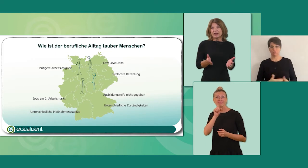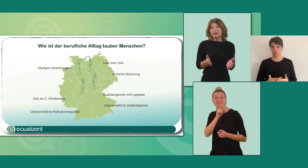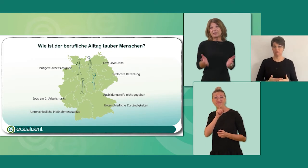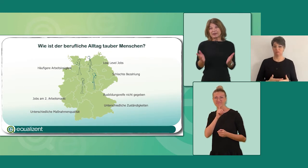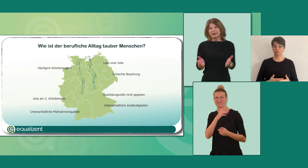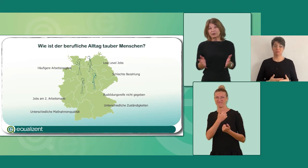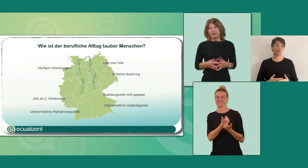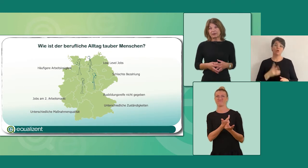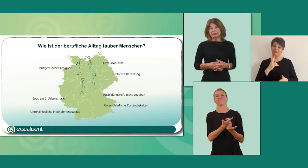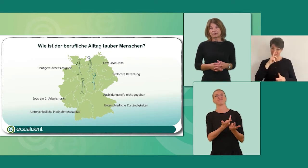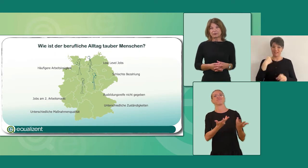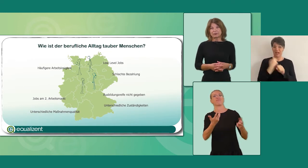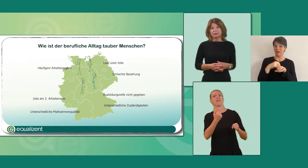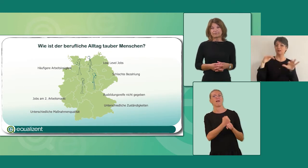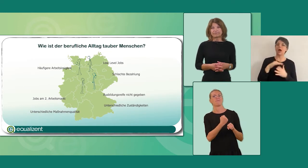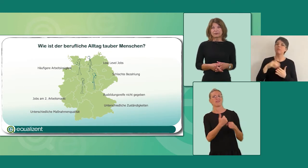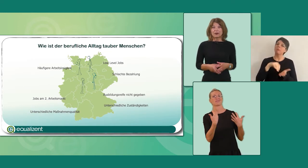sehr schlecht bezahlt zu werden.